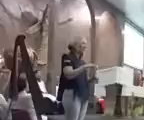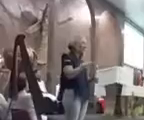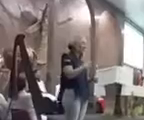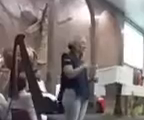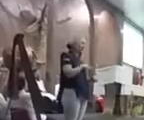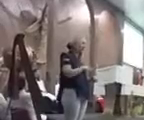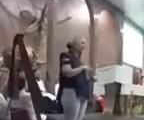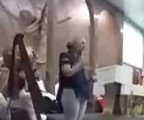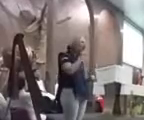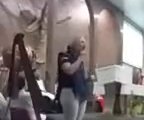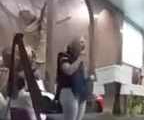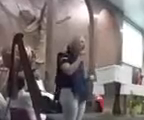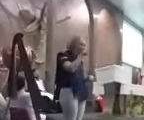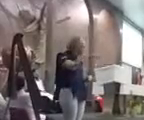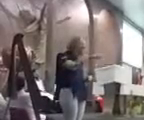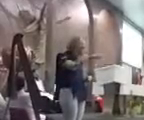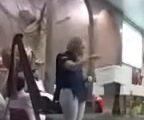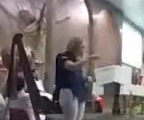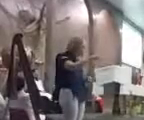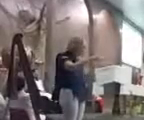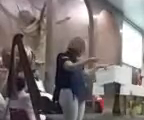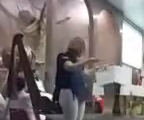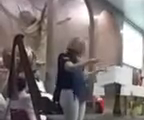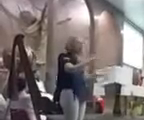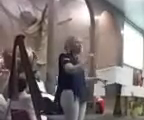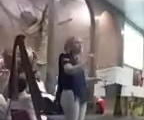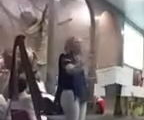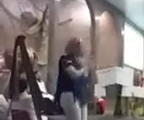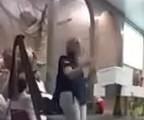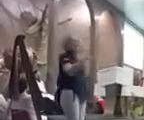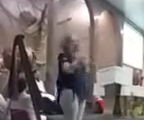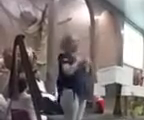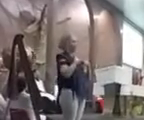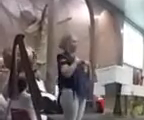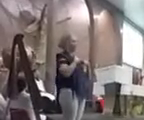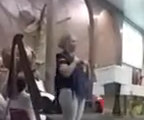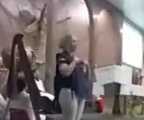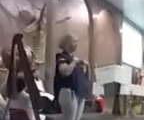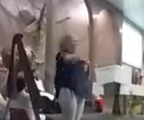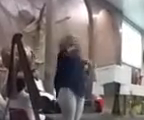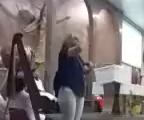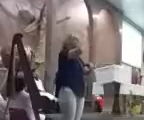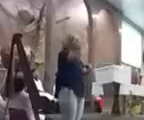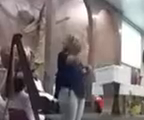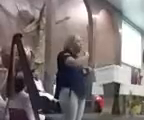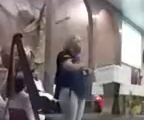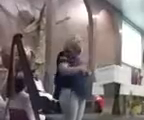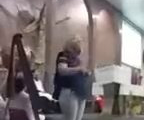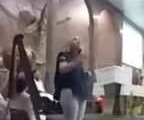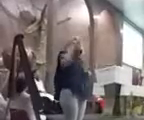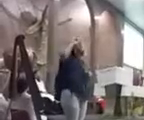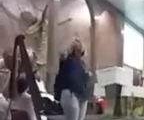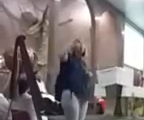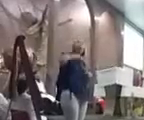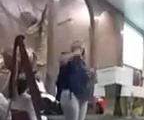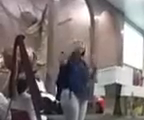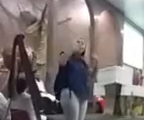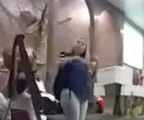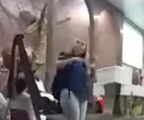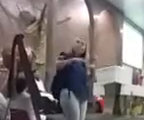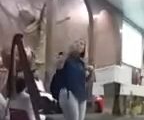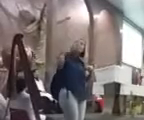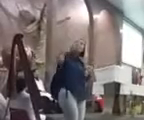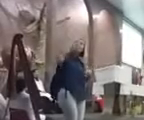outro, sou eu. Eu sou o grande necessitado da misericórdia de